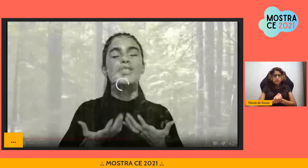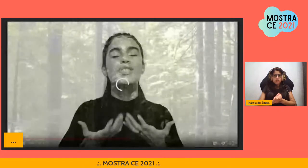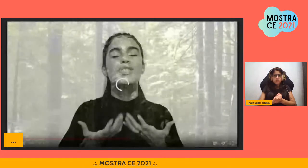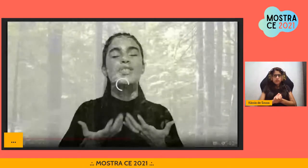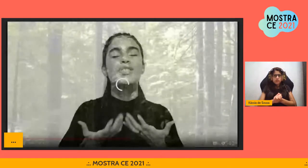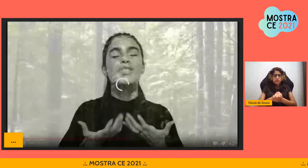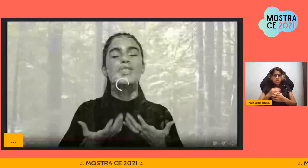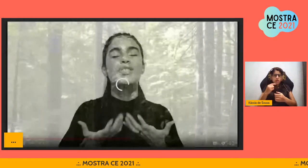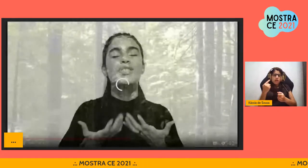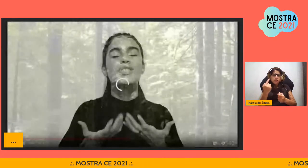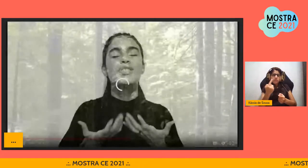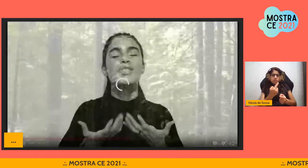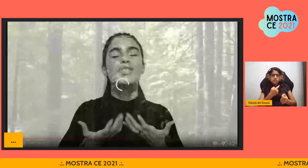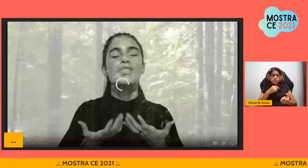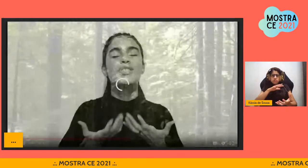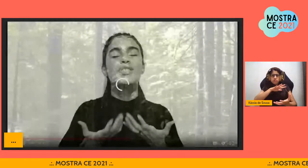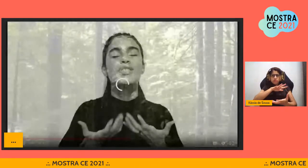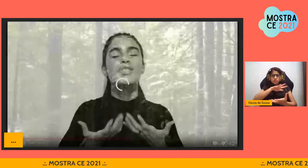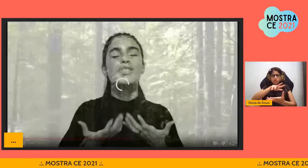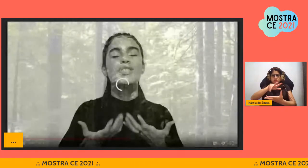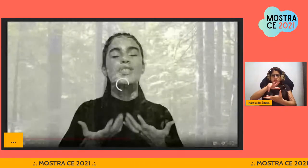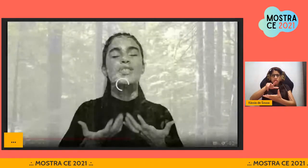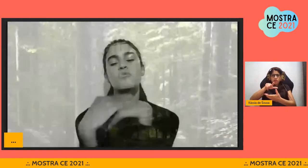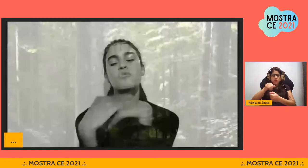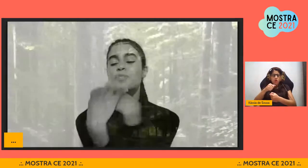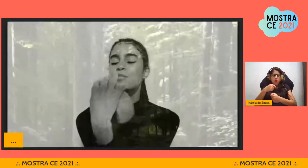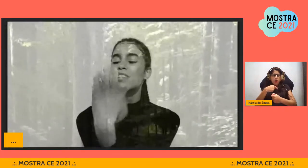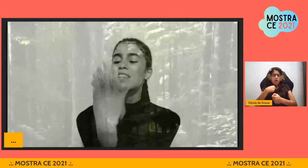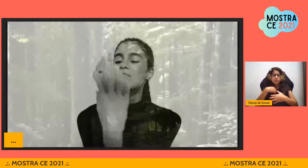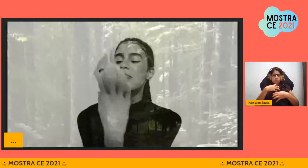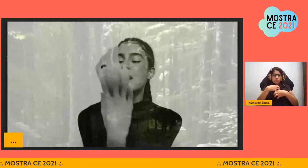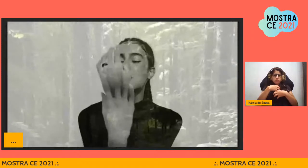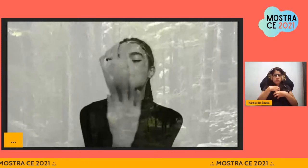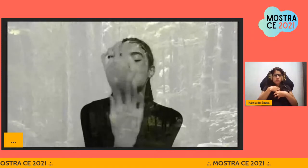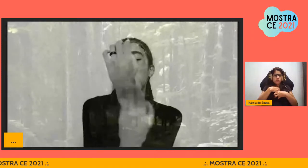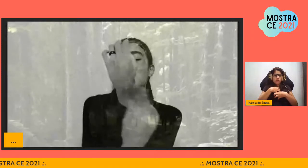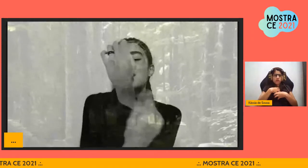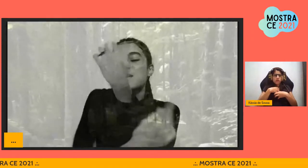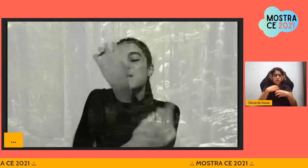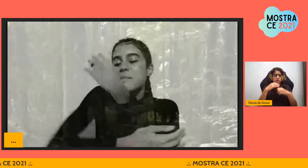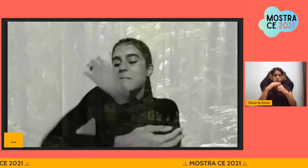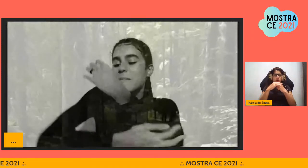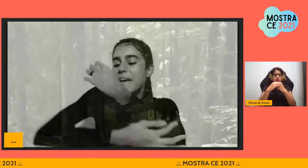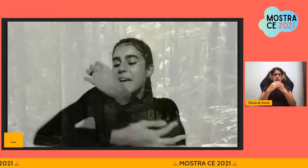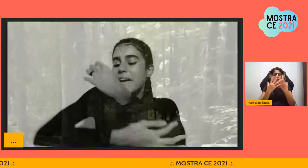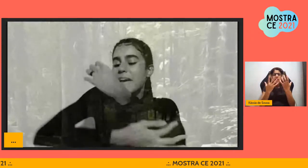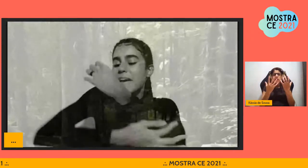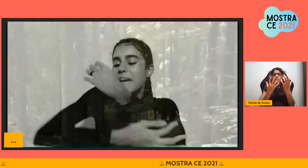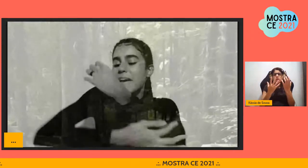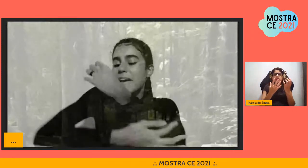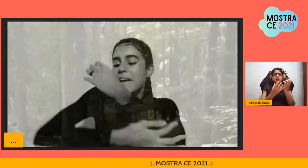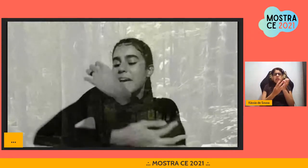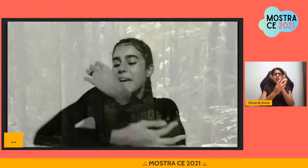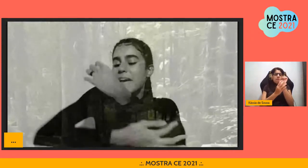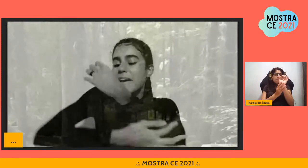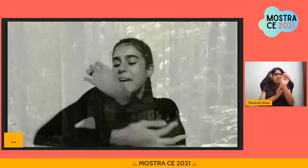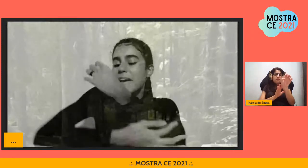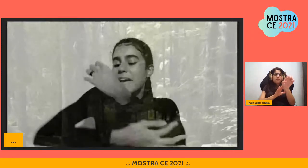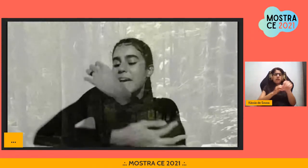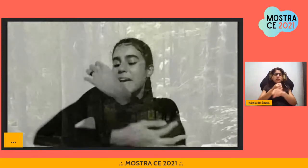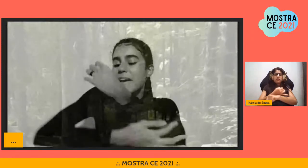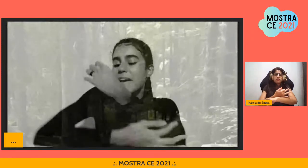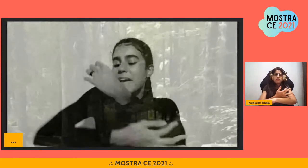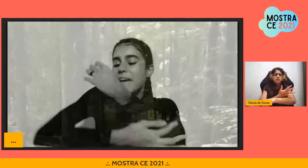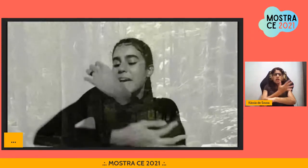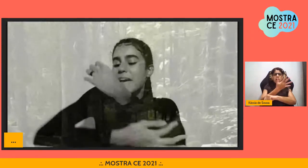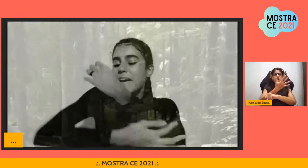nossa terra. Quando as tintas do urucum e do genipapo se fixam em minha pele, sinto os